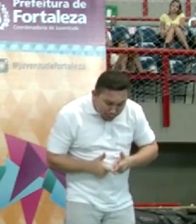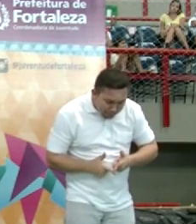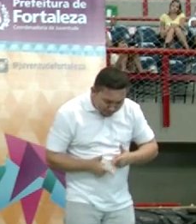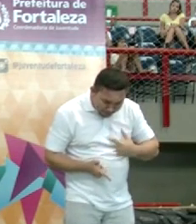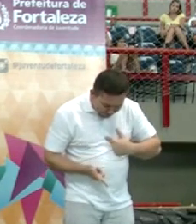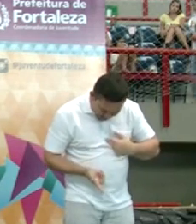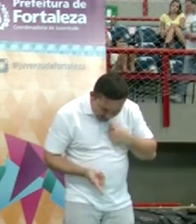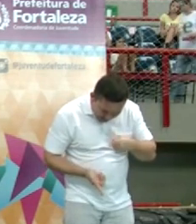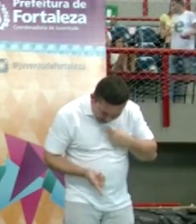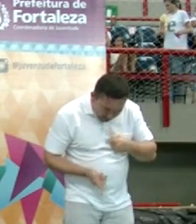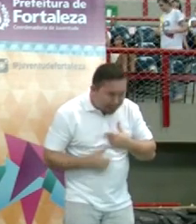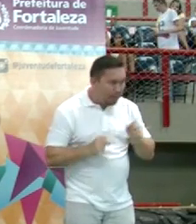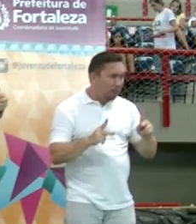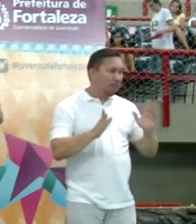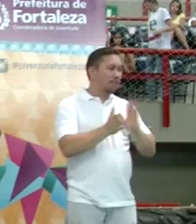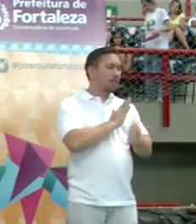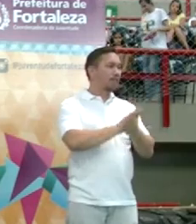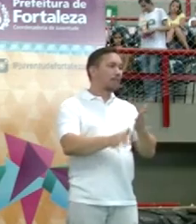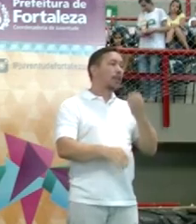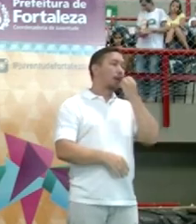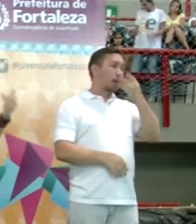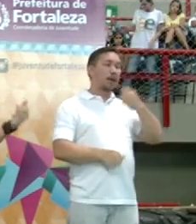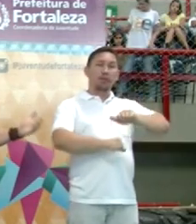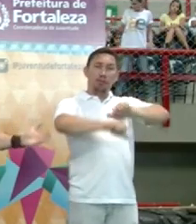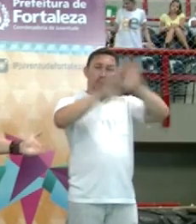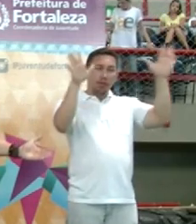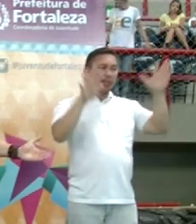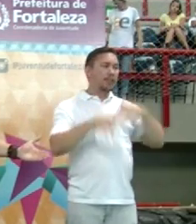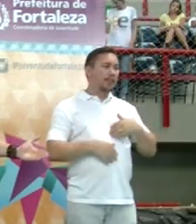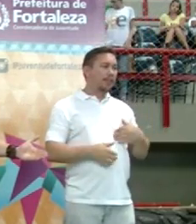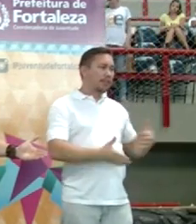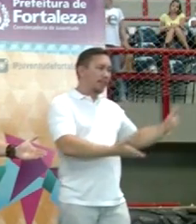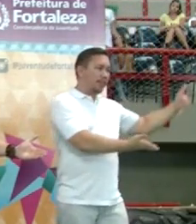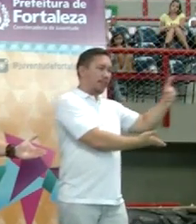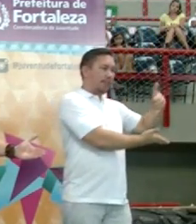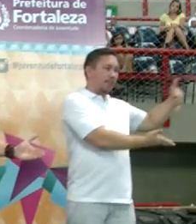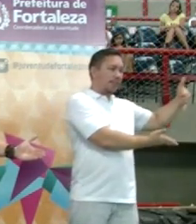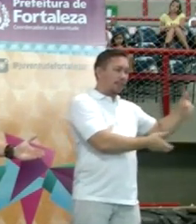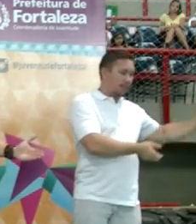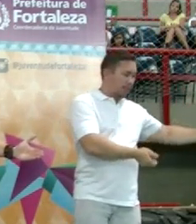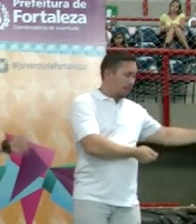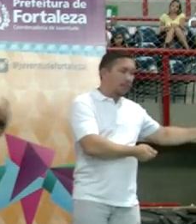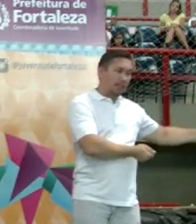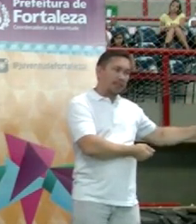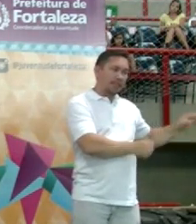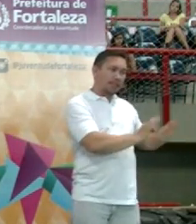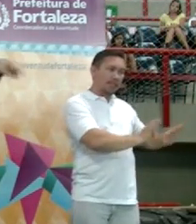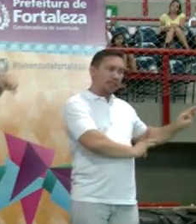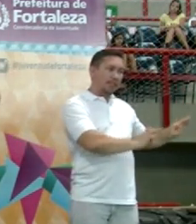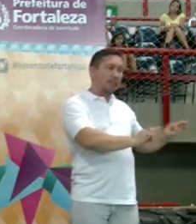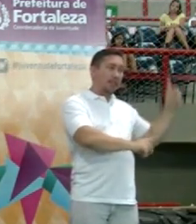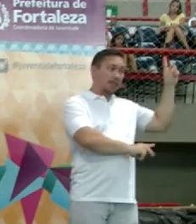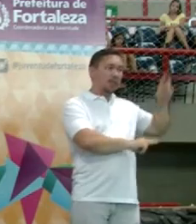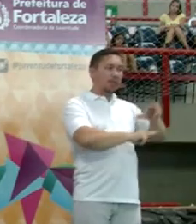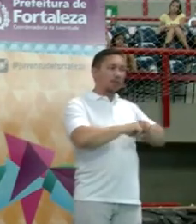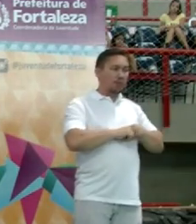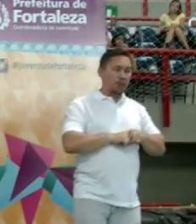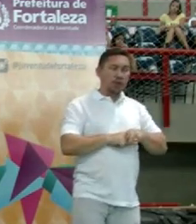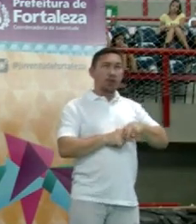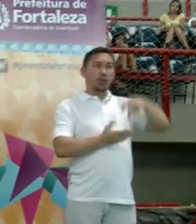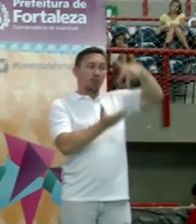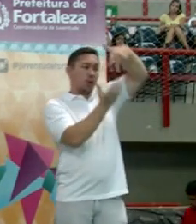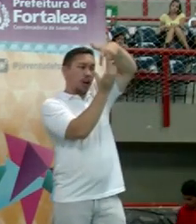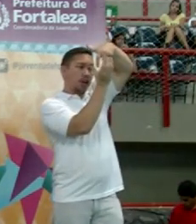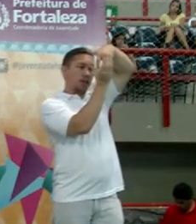tá? Agora, é bom deixar o caldeirão de óleo quente sempre pronto. Por isso que o cara lá de cima é